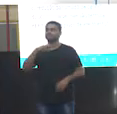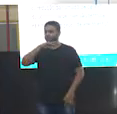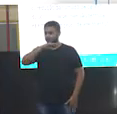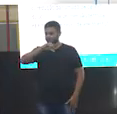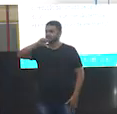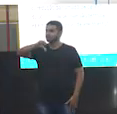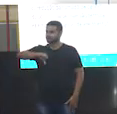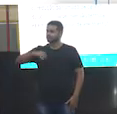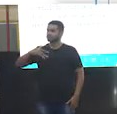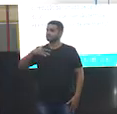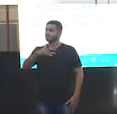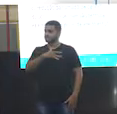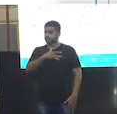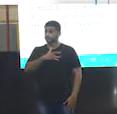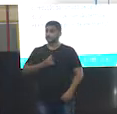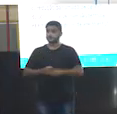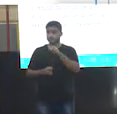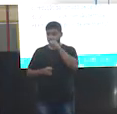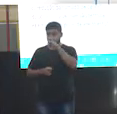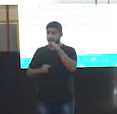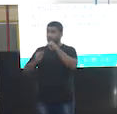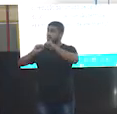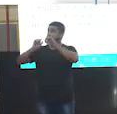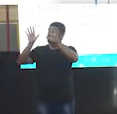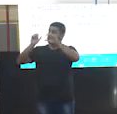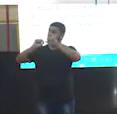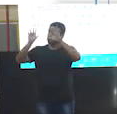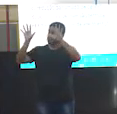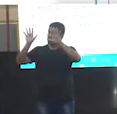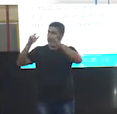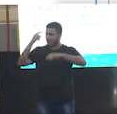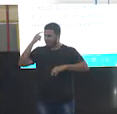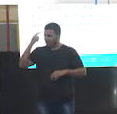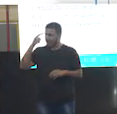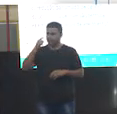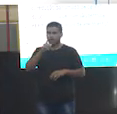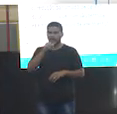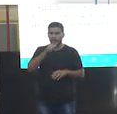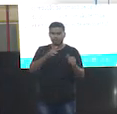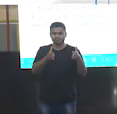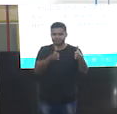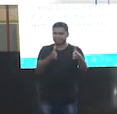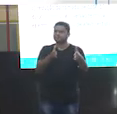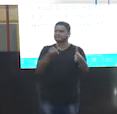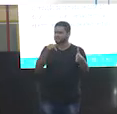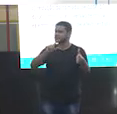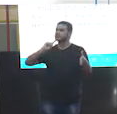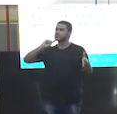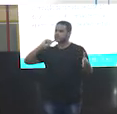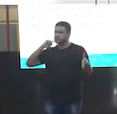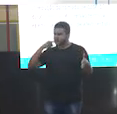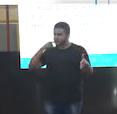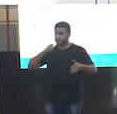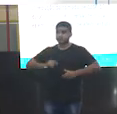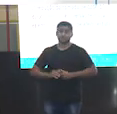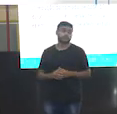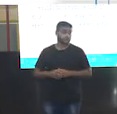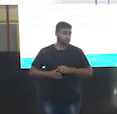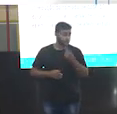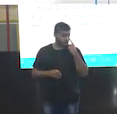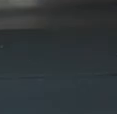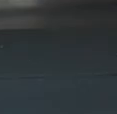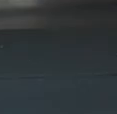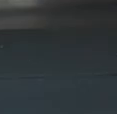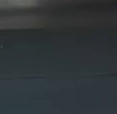gás oxigênio e com a água, conforme as equações. Gente, a primeira equação produz